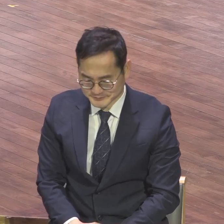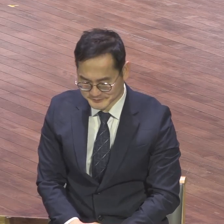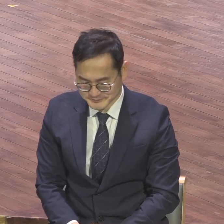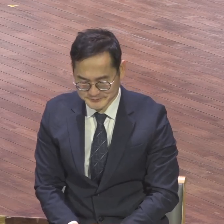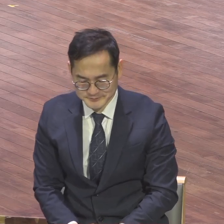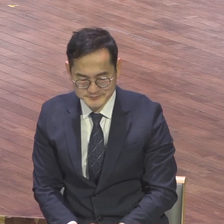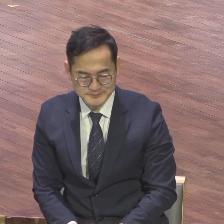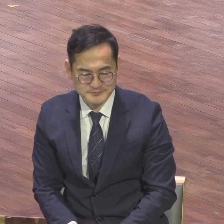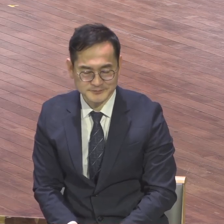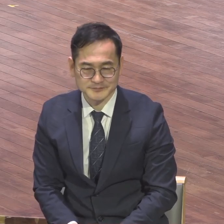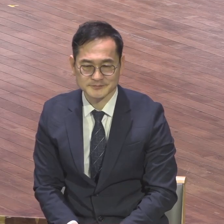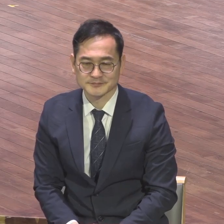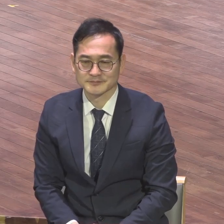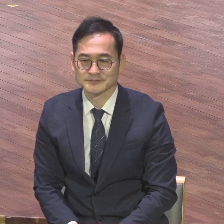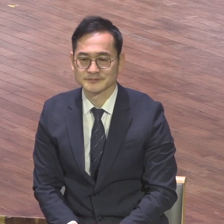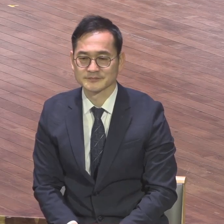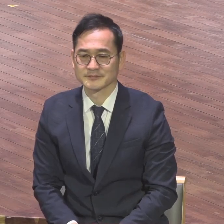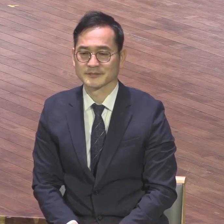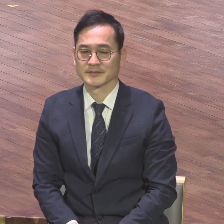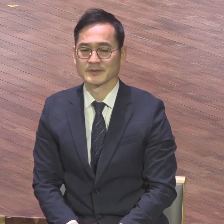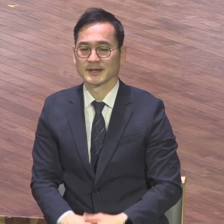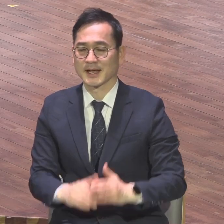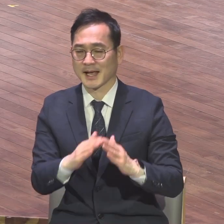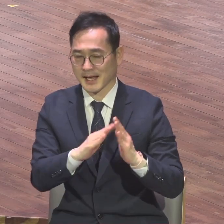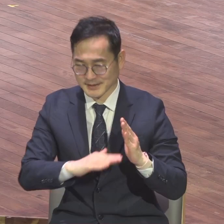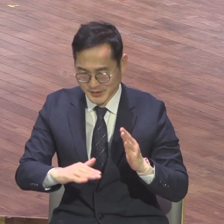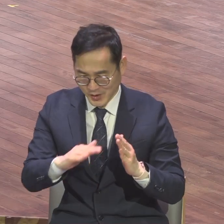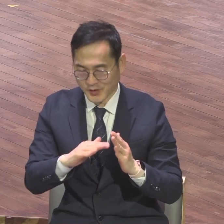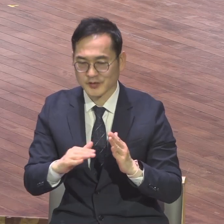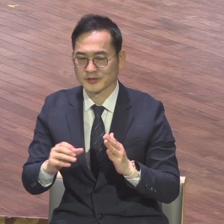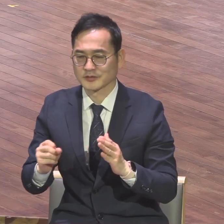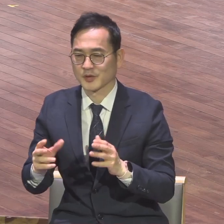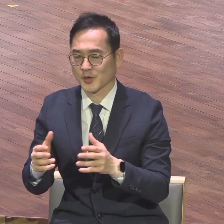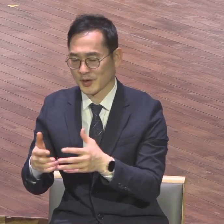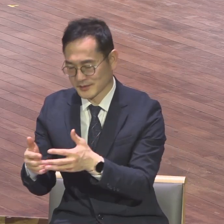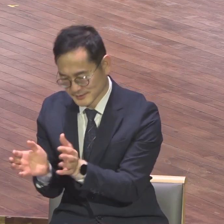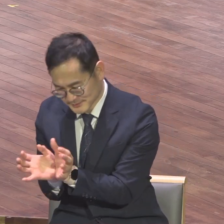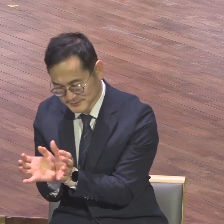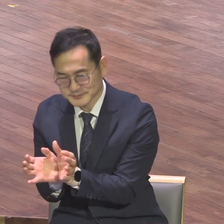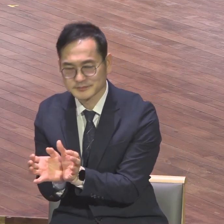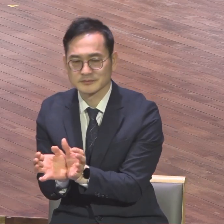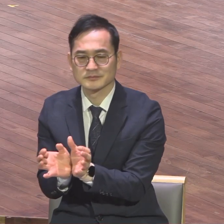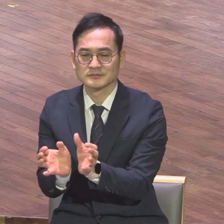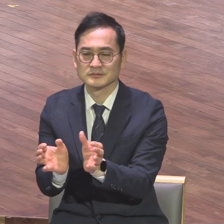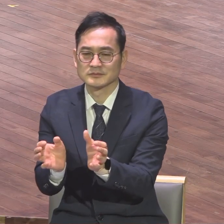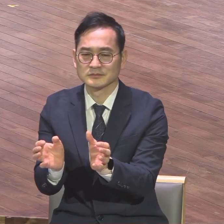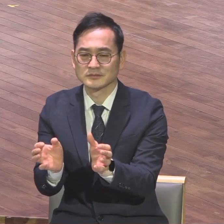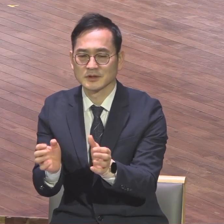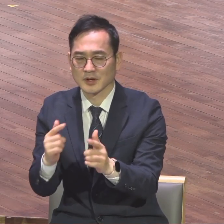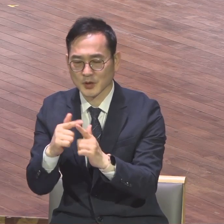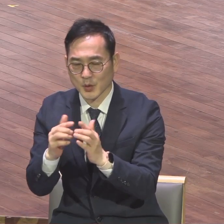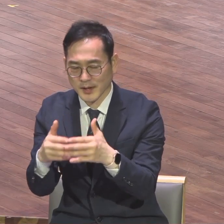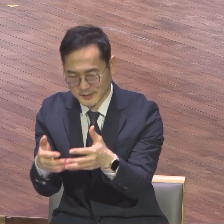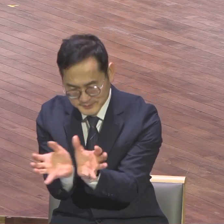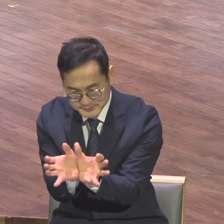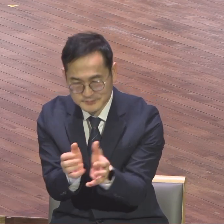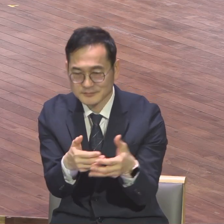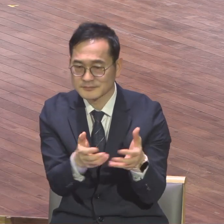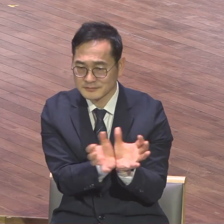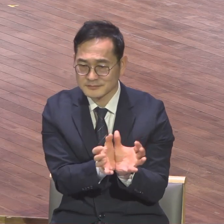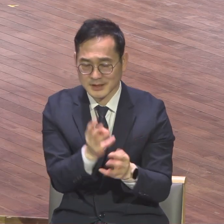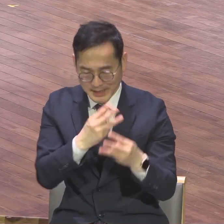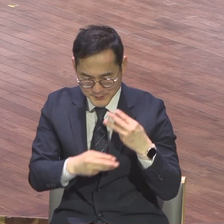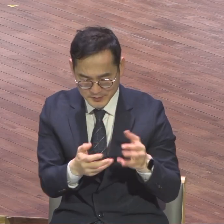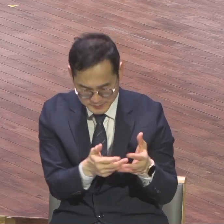모든 가정, 모든 기관, 모든 전도회, 교회 전체가 이 그리스도 예수 안에서 완전 원리의